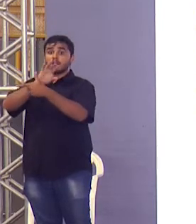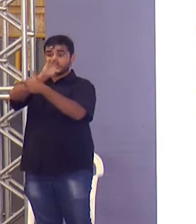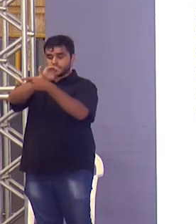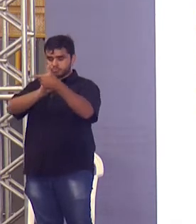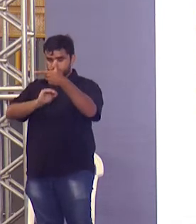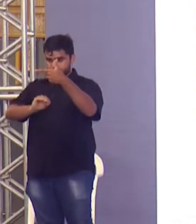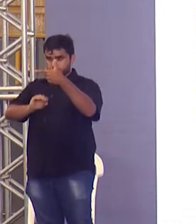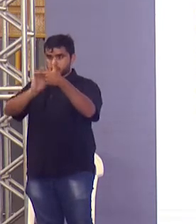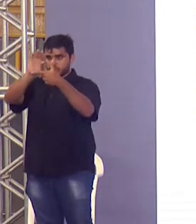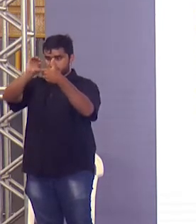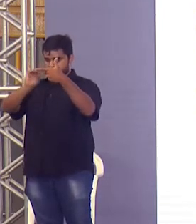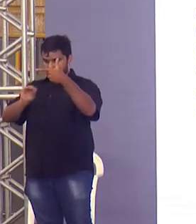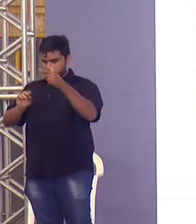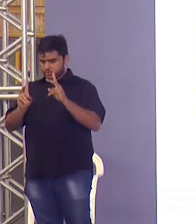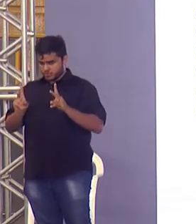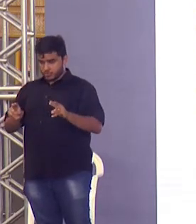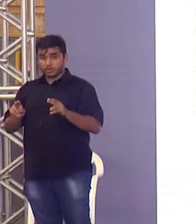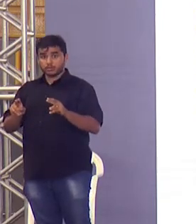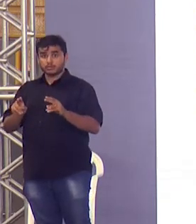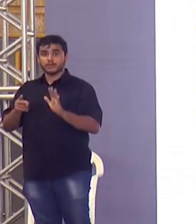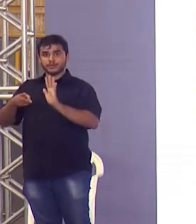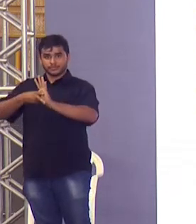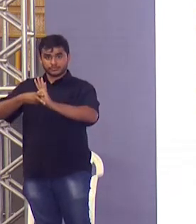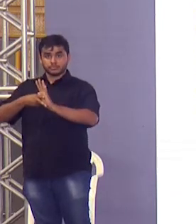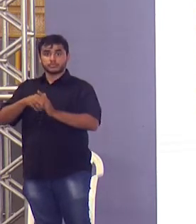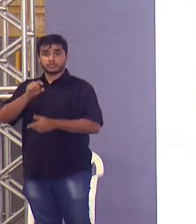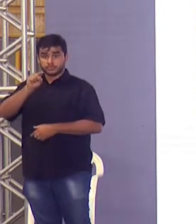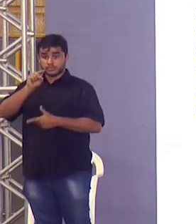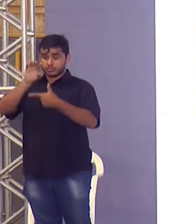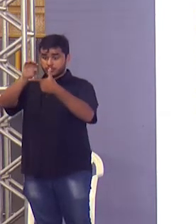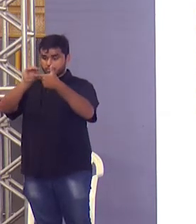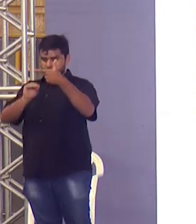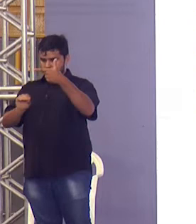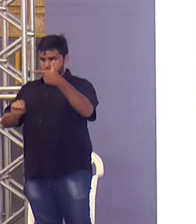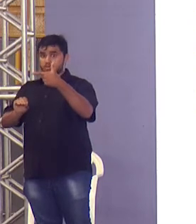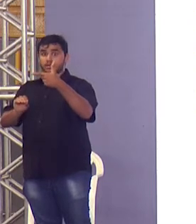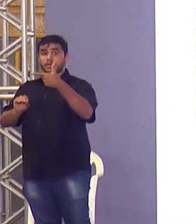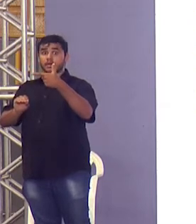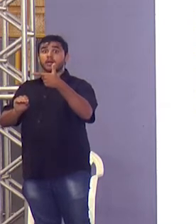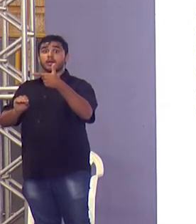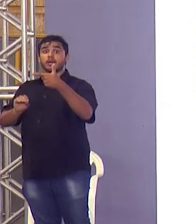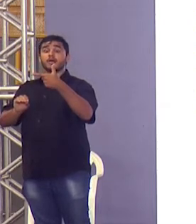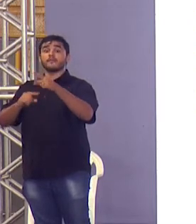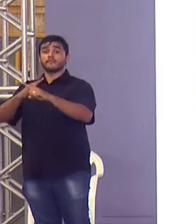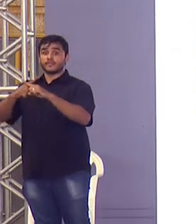comigo, porque eu quero que vocês gravem essa informação. O dividendo